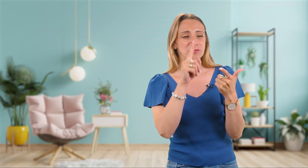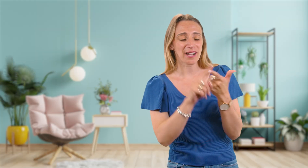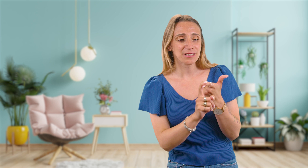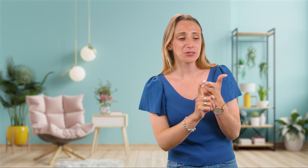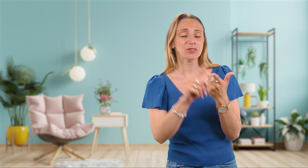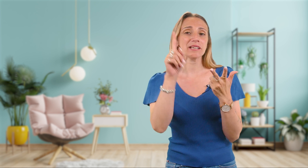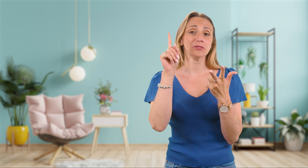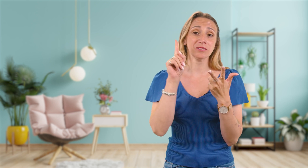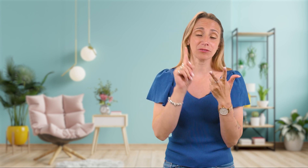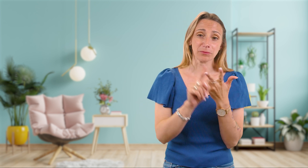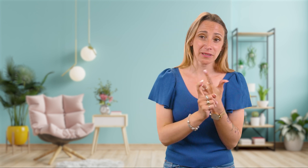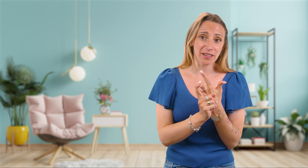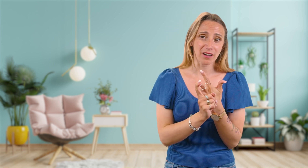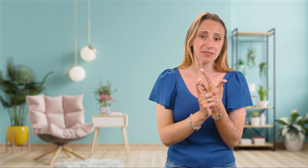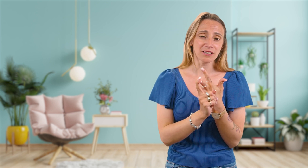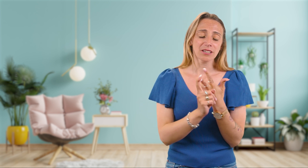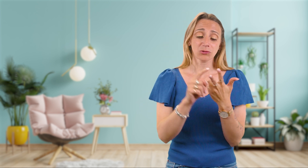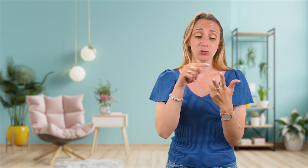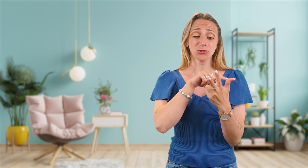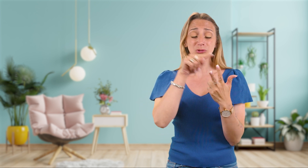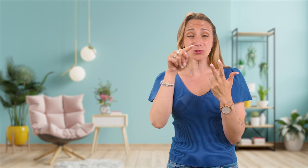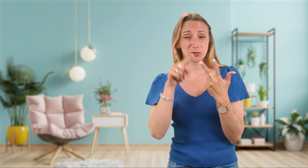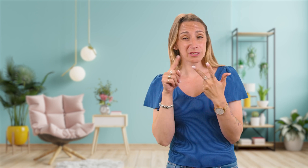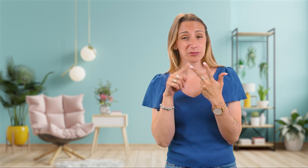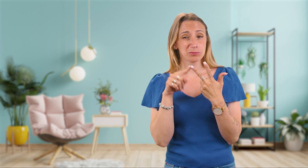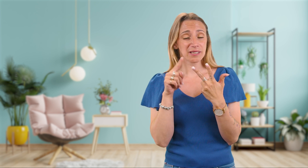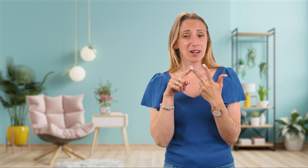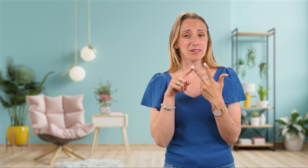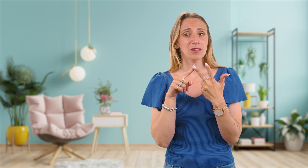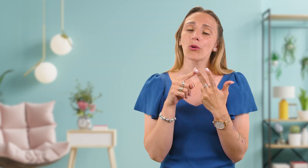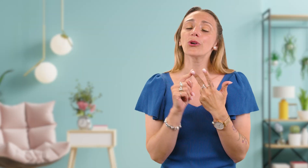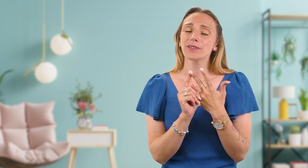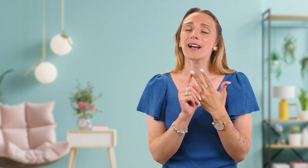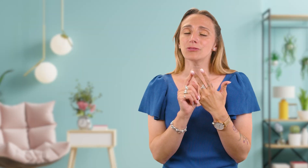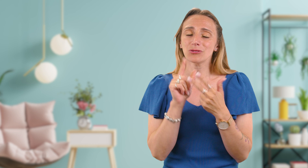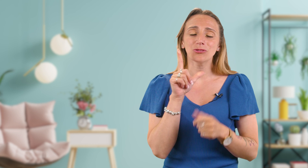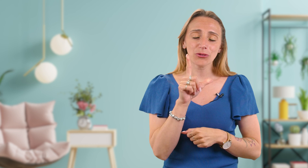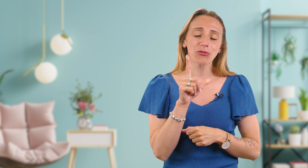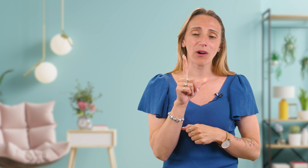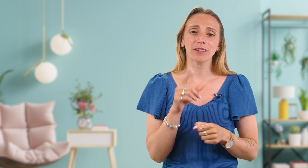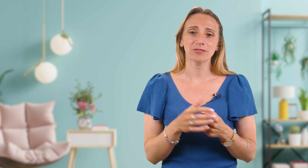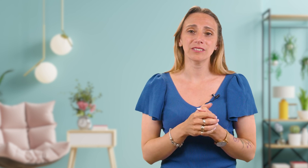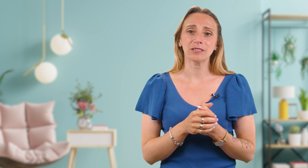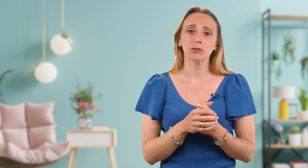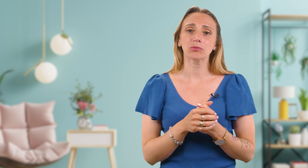niveau A2 et le niveau B1. Donc jusqu'au niveau B1, on regarde 2 fois une vidéo